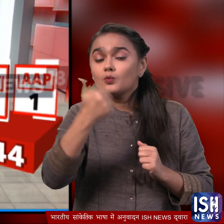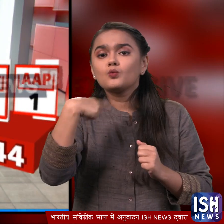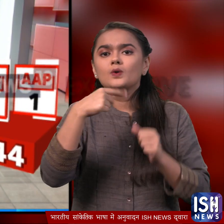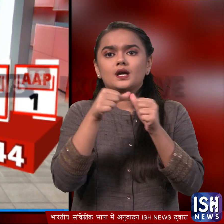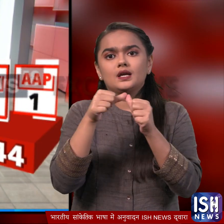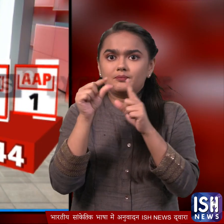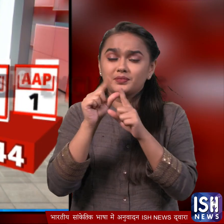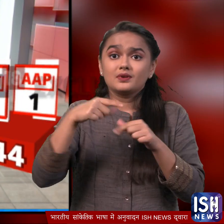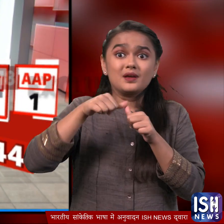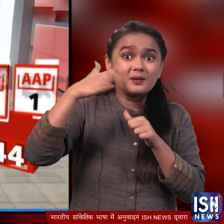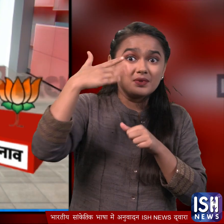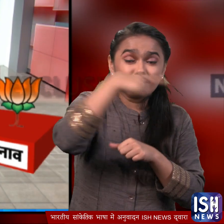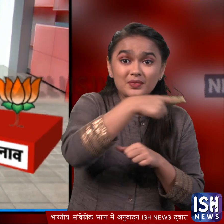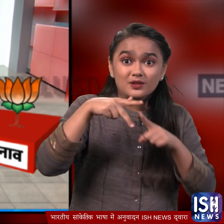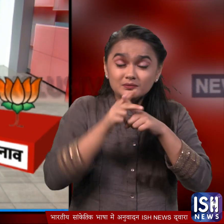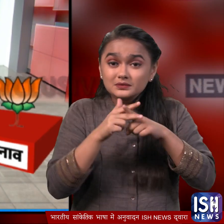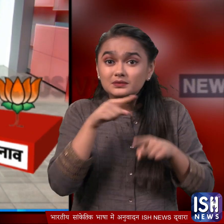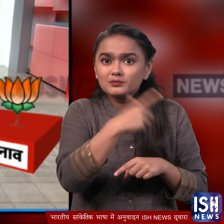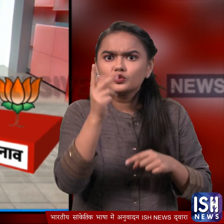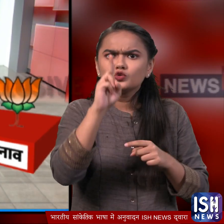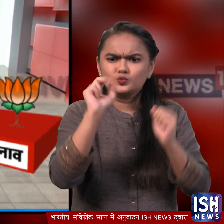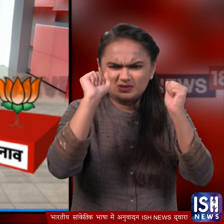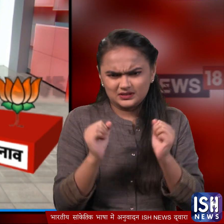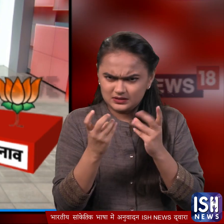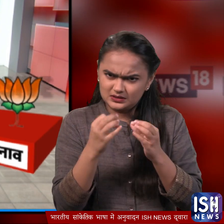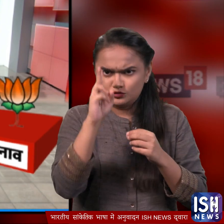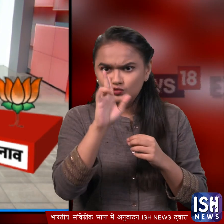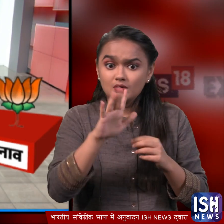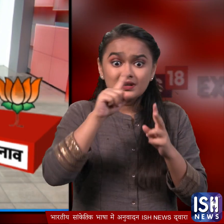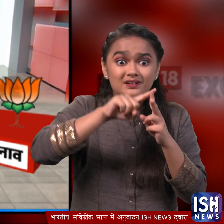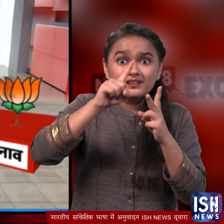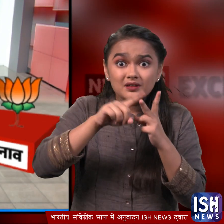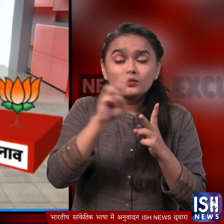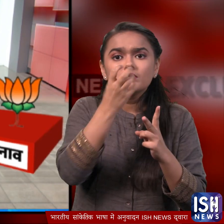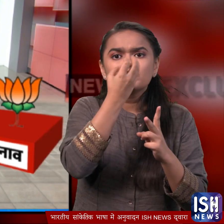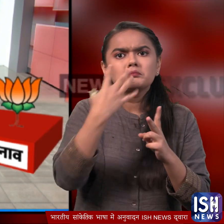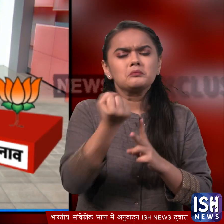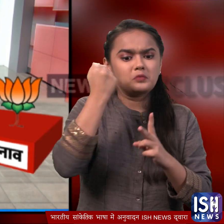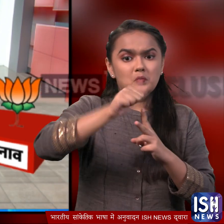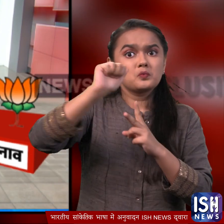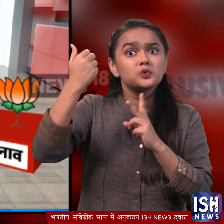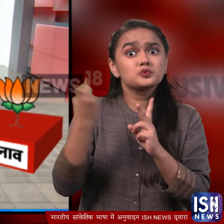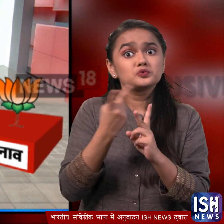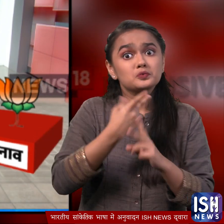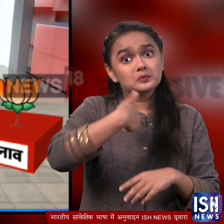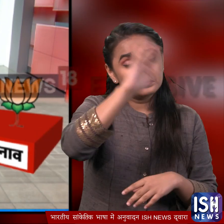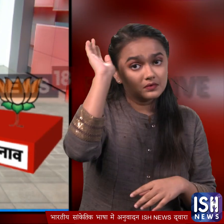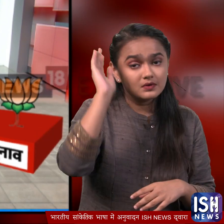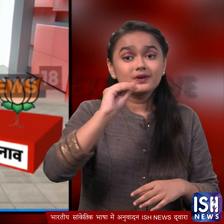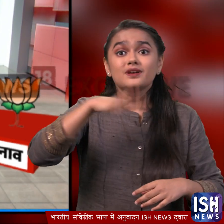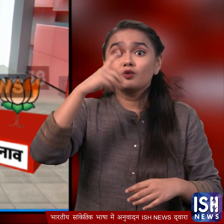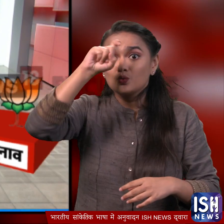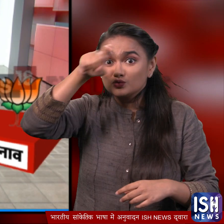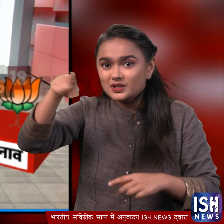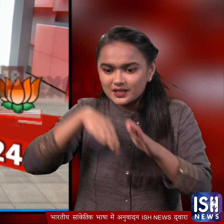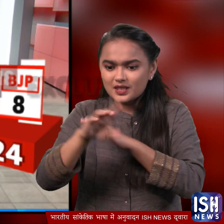को जीत मिली। वहीं अहमदाबाद में नगर निगम की केवल 2 सीटों के लिए चुनाव हुआ था और दोनों ही सीटों पर बीजेपी के उम्मीदवारों ने जीत हासिल